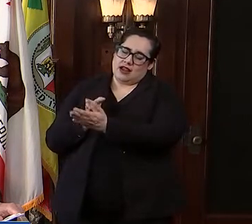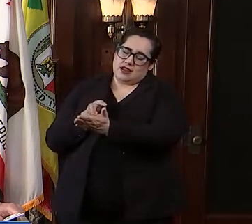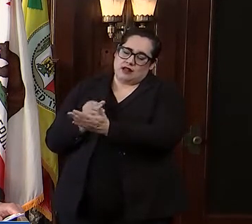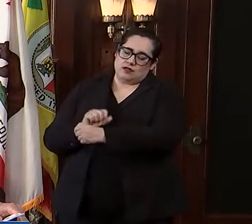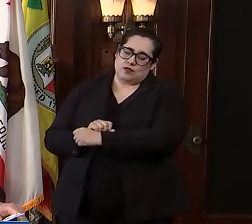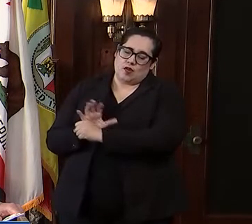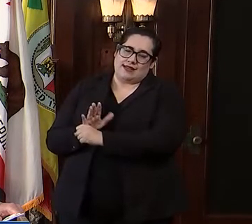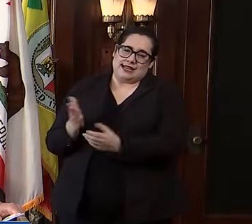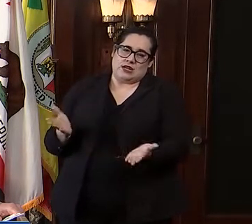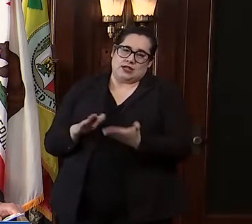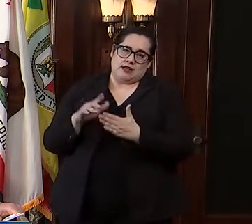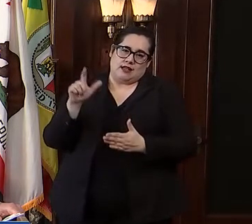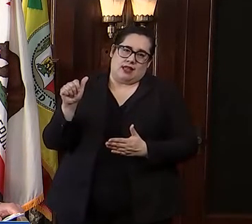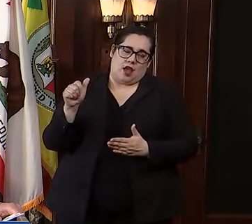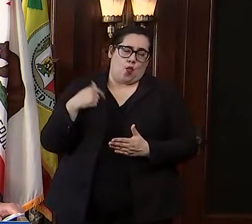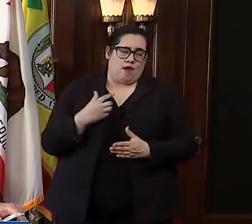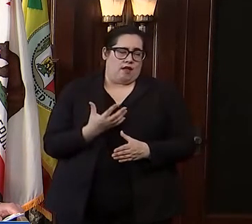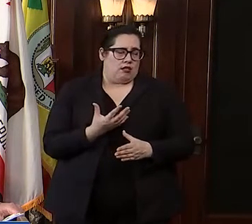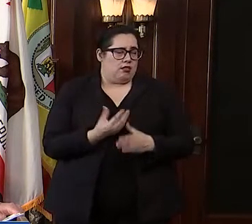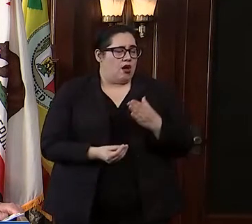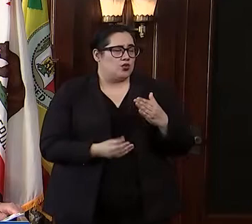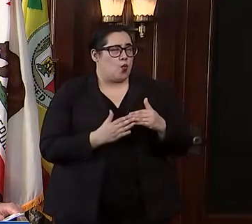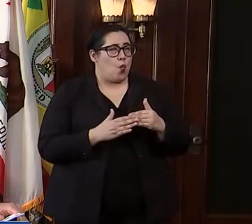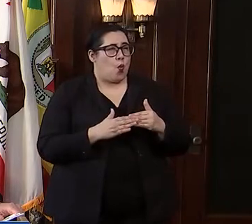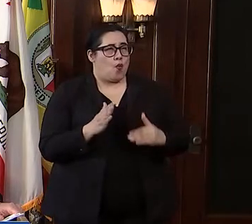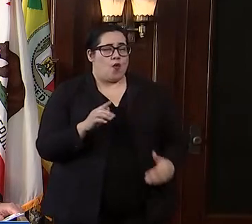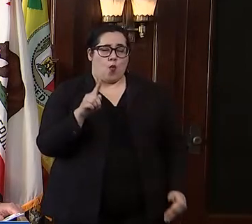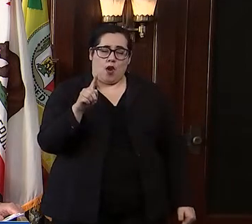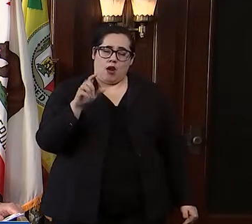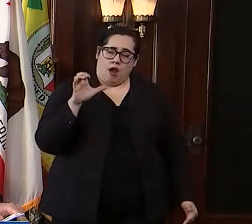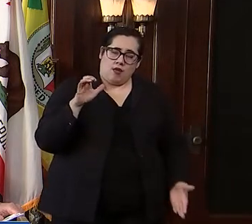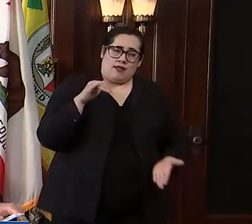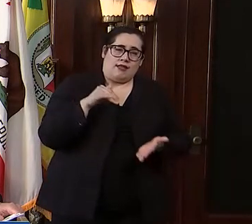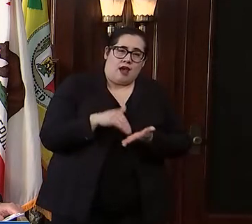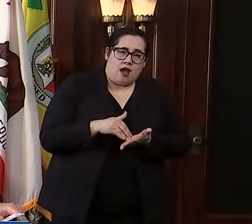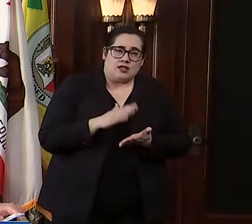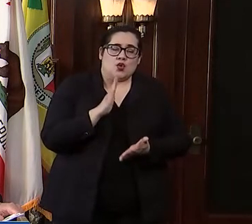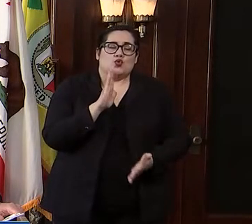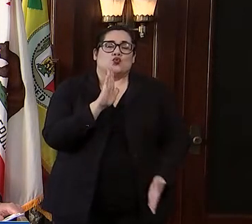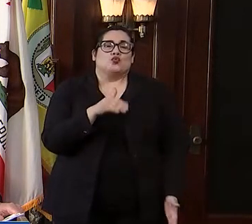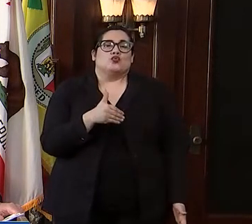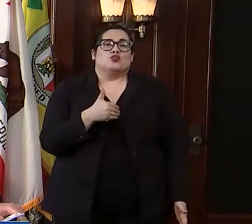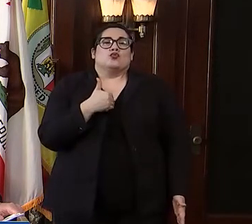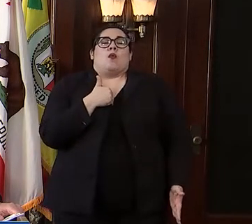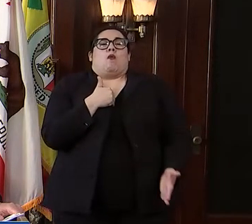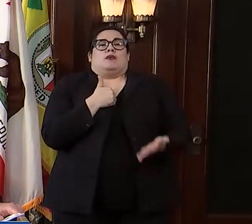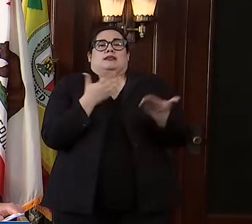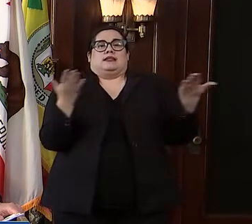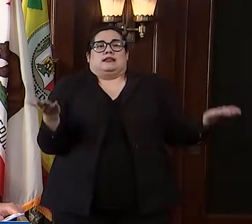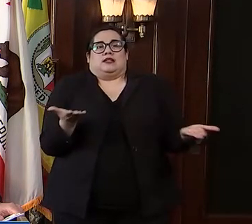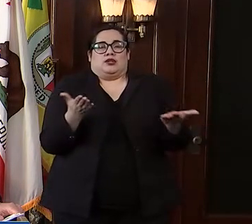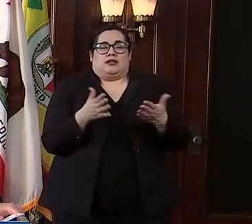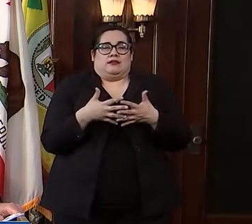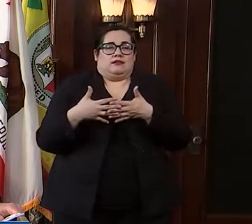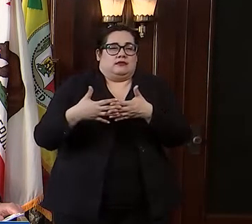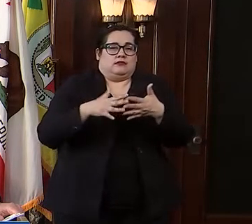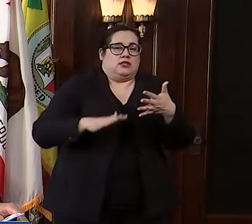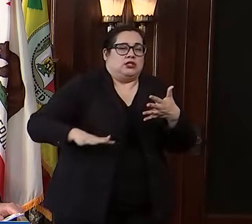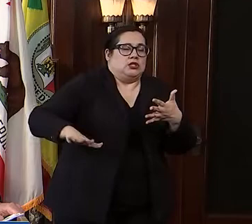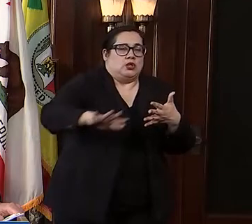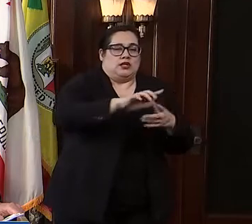Ángeles. Hemos perdido más de 100,000 almas en los Estados Unidos a este